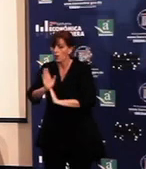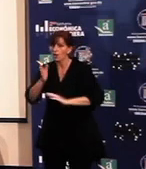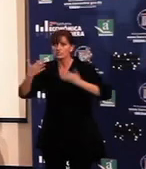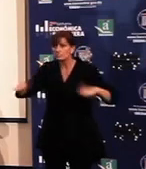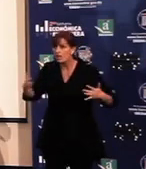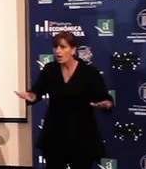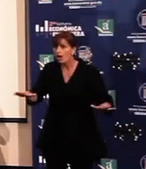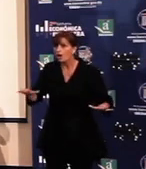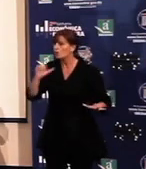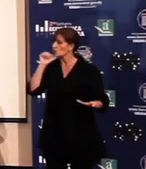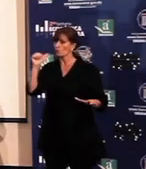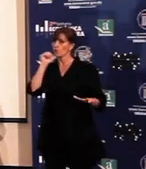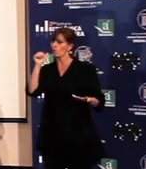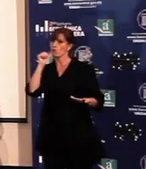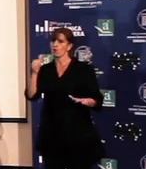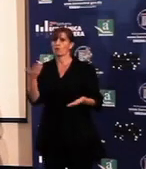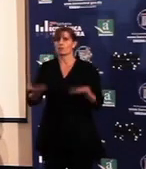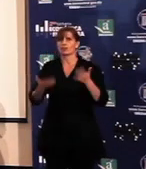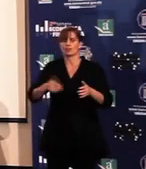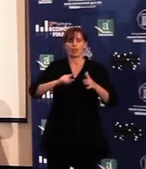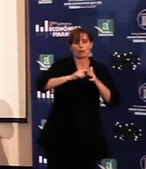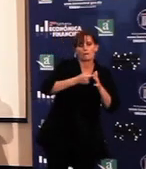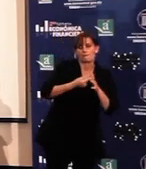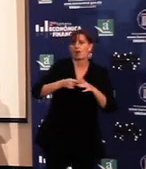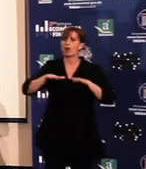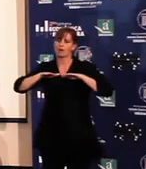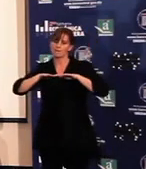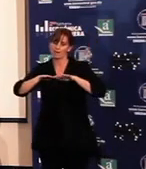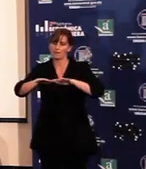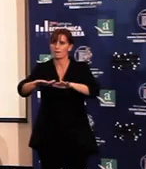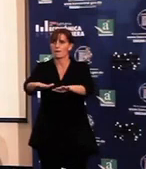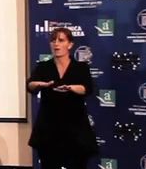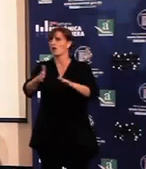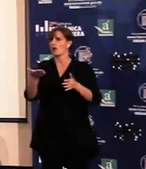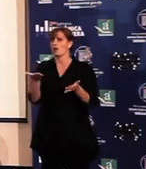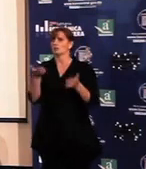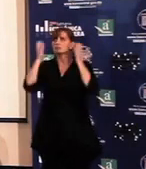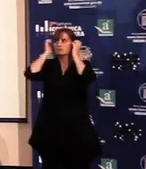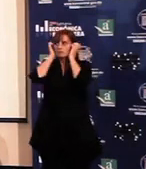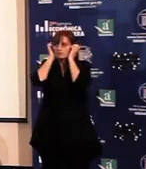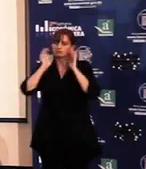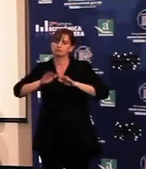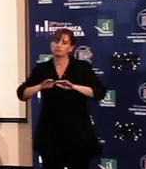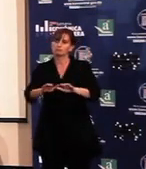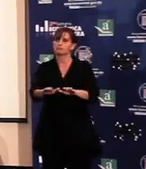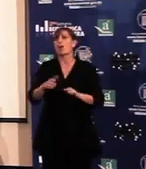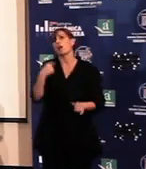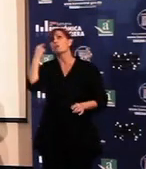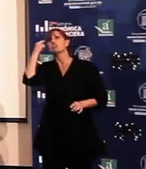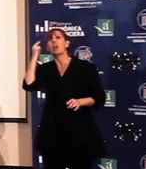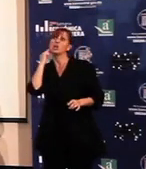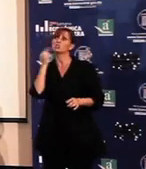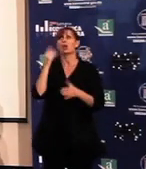de operario en alguna zona franca porque hay ruido y es favorable tener a un sordo porque no le afecta